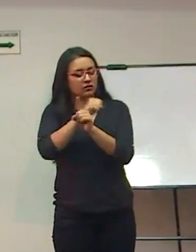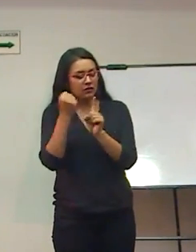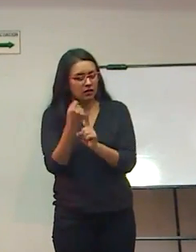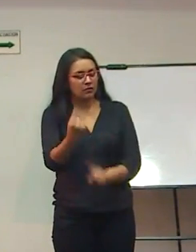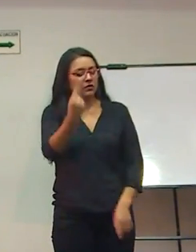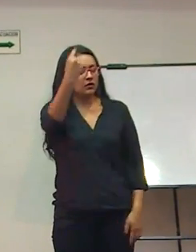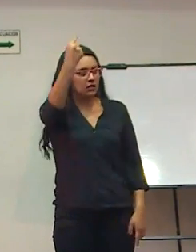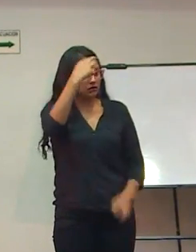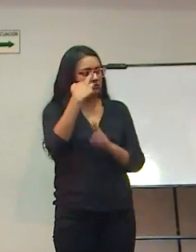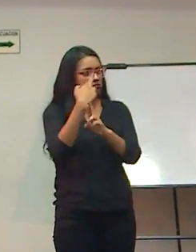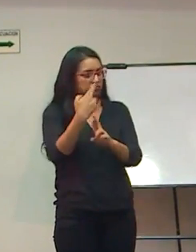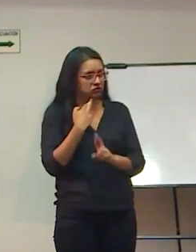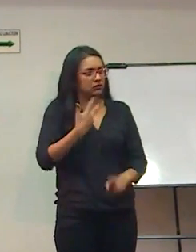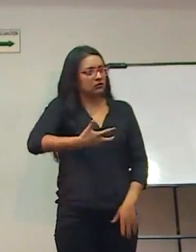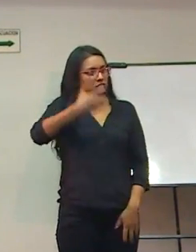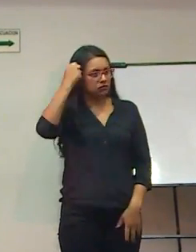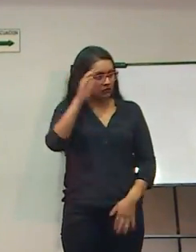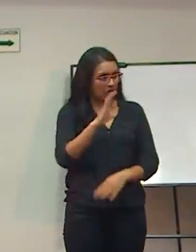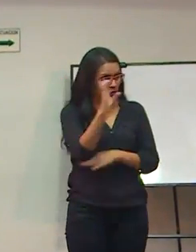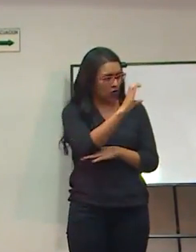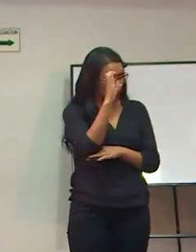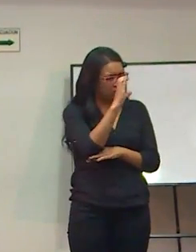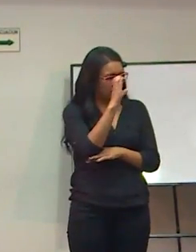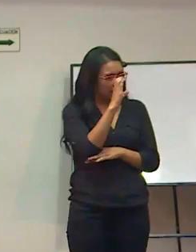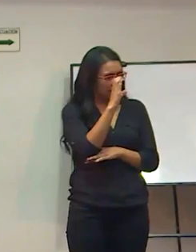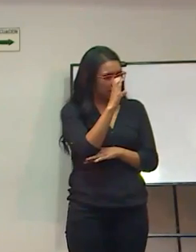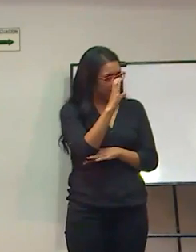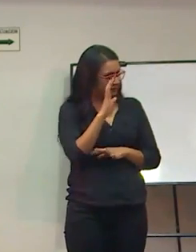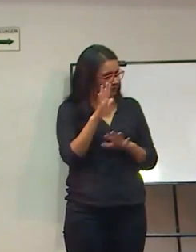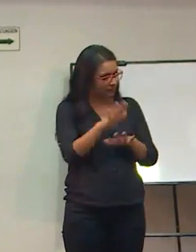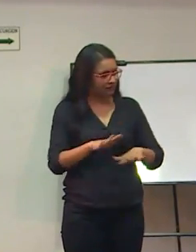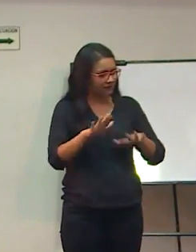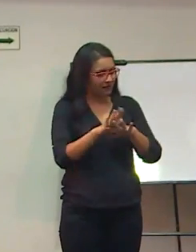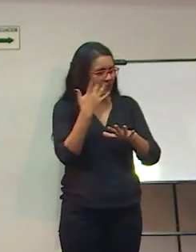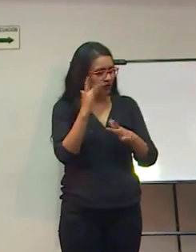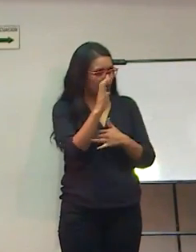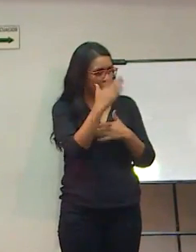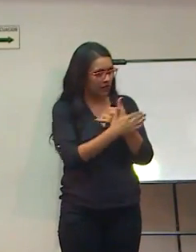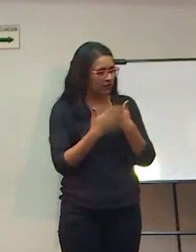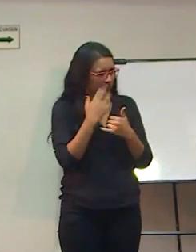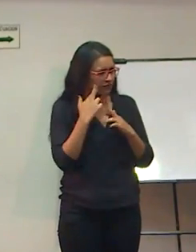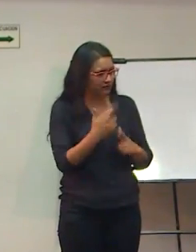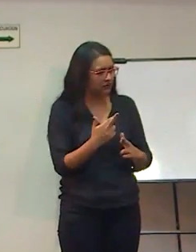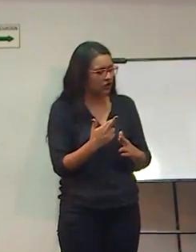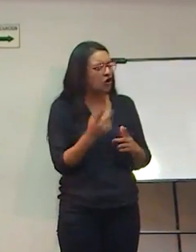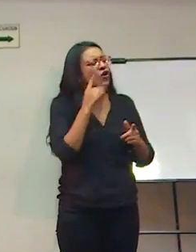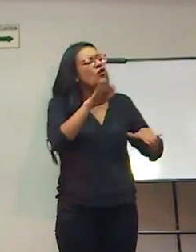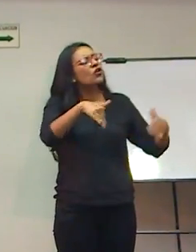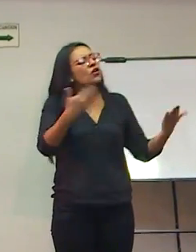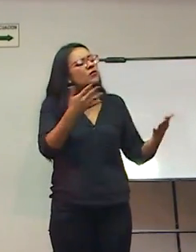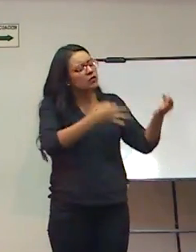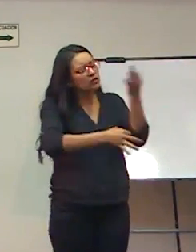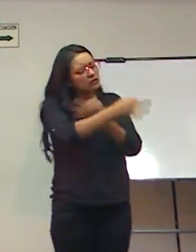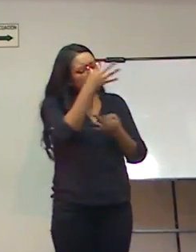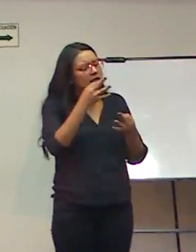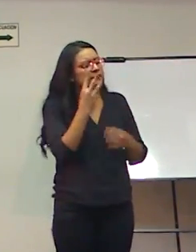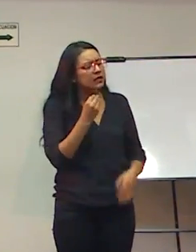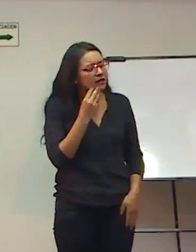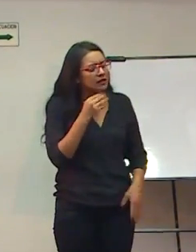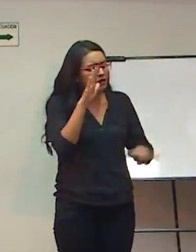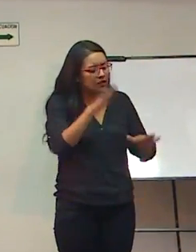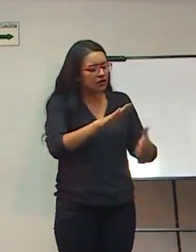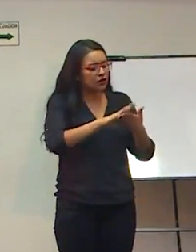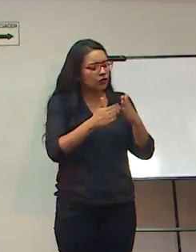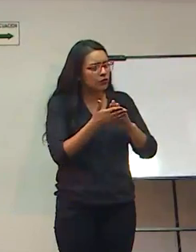política histórica en Colombia? Pongámoslo aquí como en nuestro territorio. ¿Cómo estamos viviendo o cómo vive la comunidad,